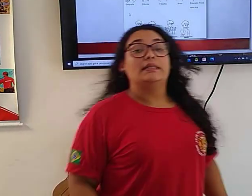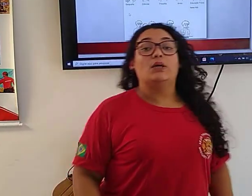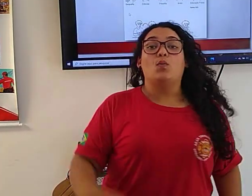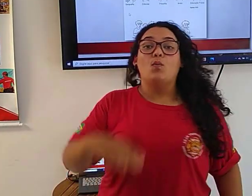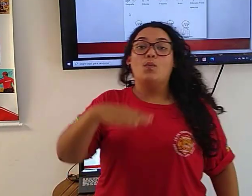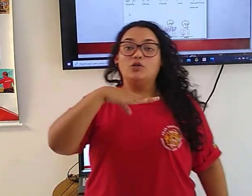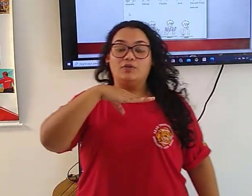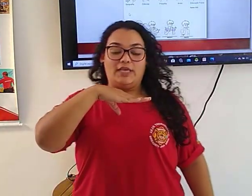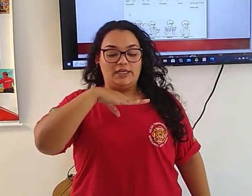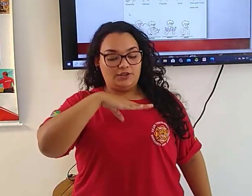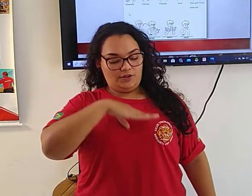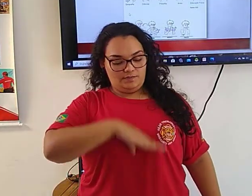Então, português,